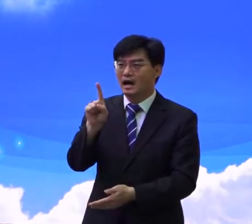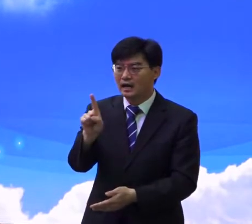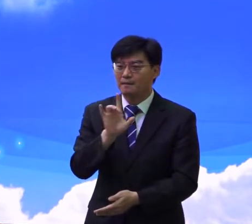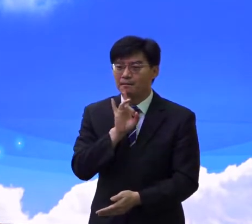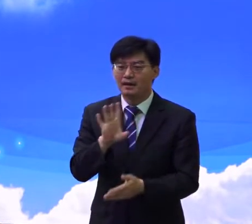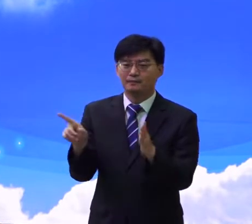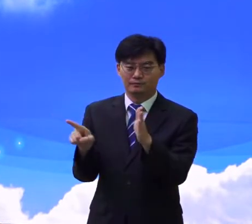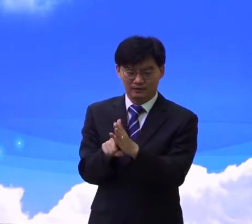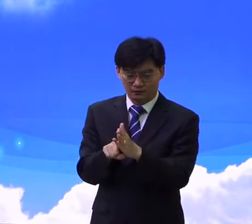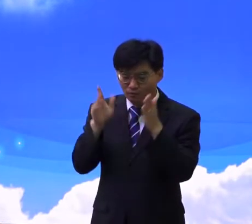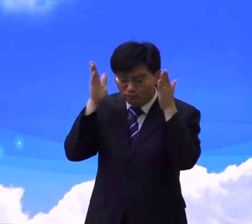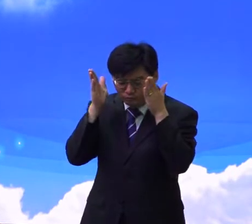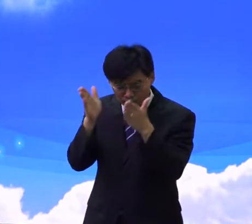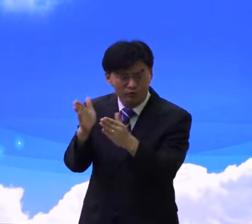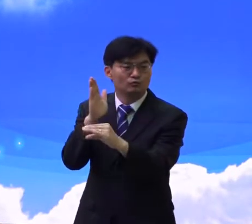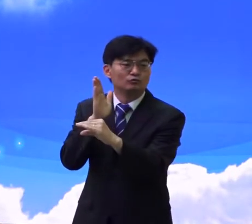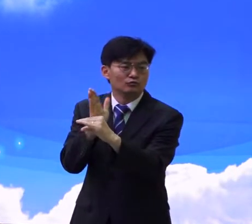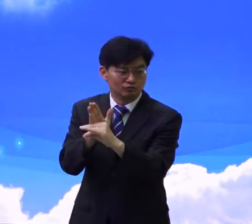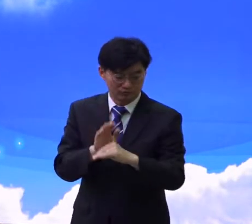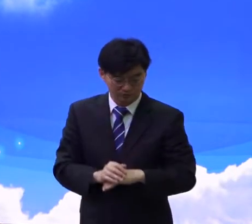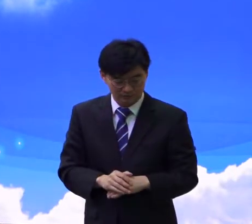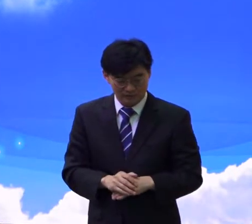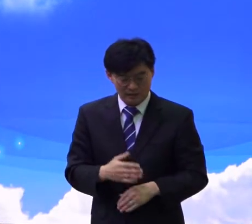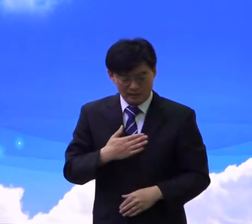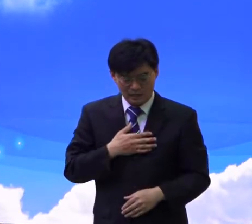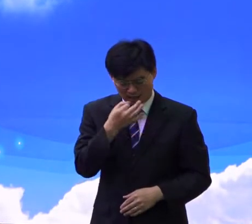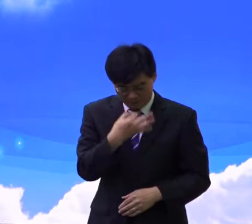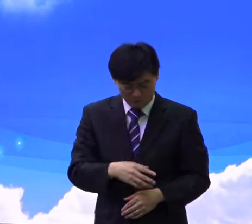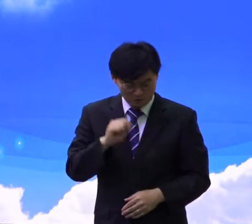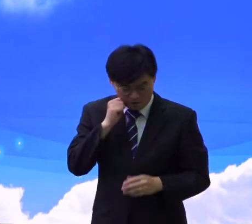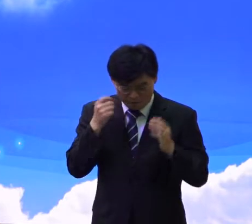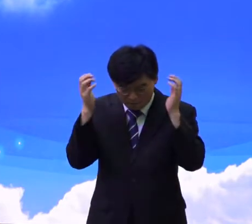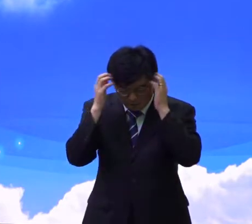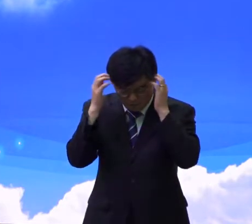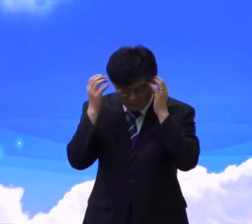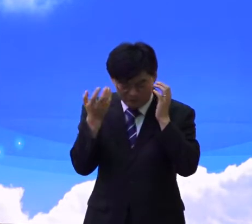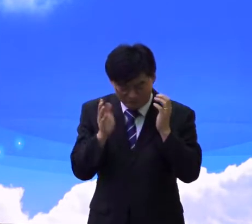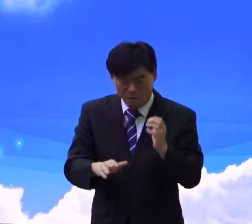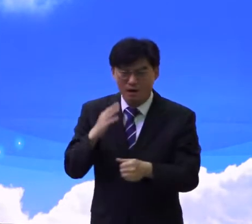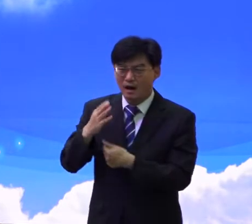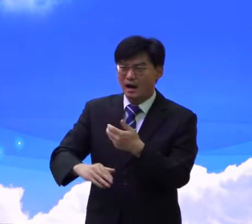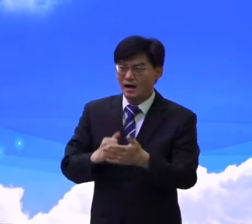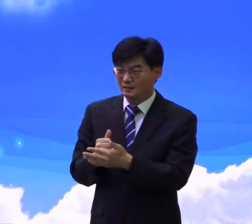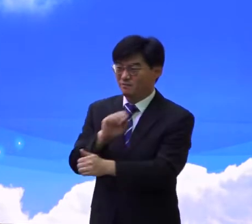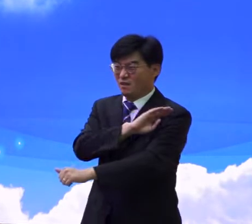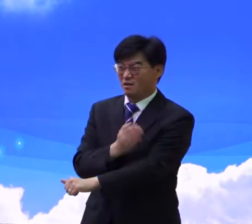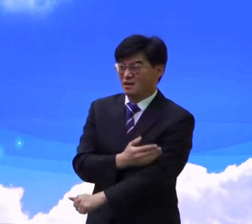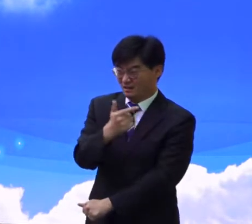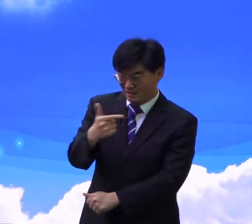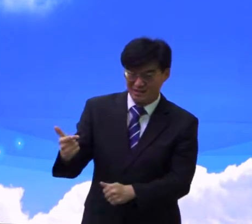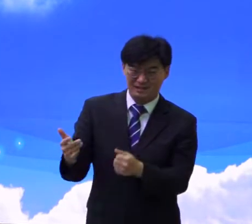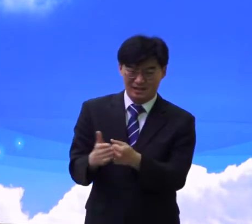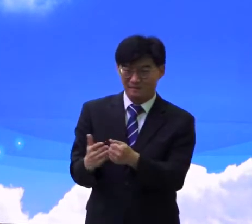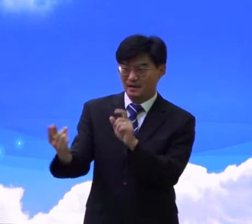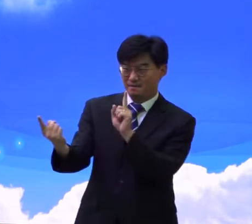읽은 본문의 3절에 보면 예레미야는 그렇게 분명히 얘기합니다. 하나님이 분명히 저를